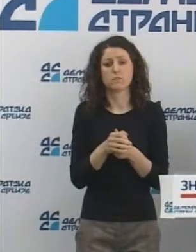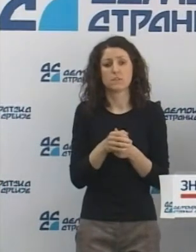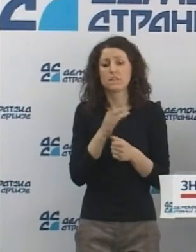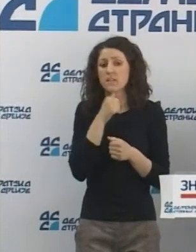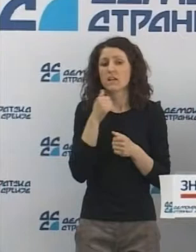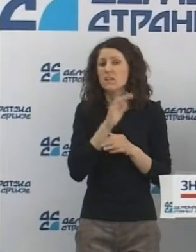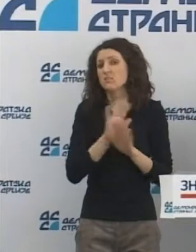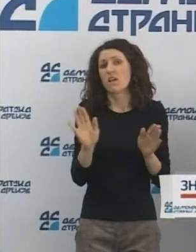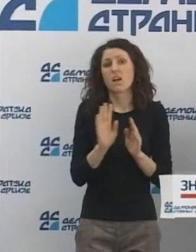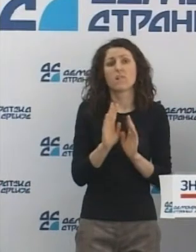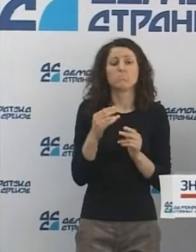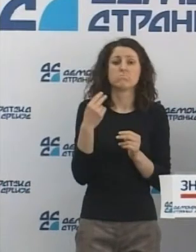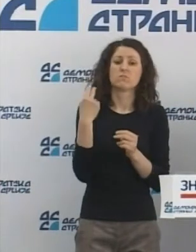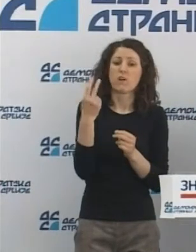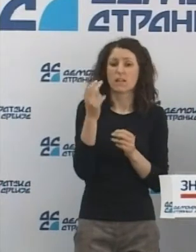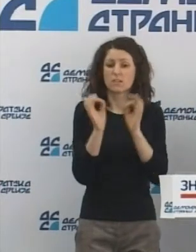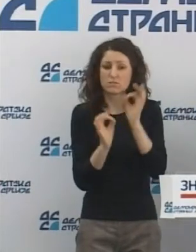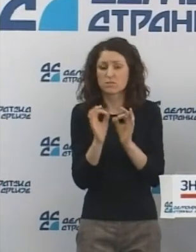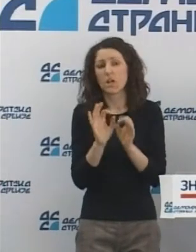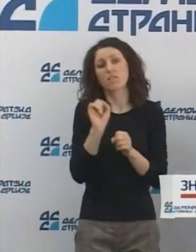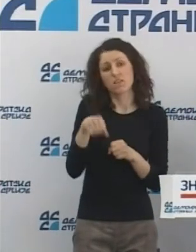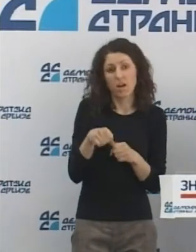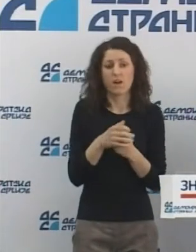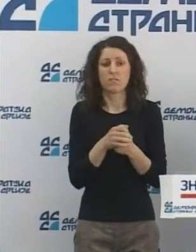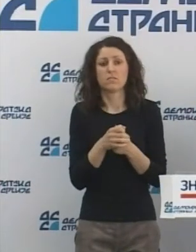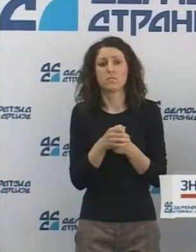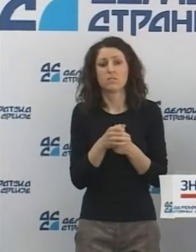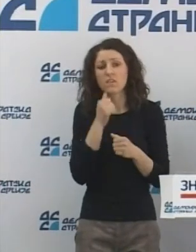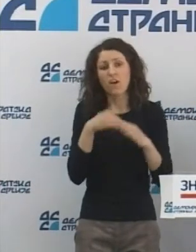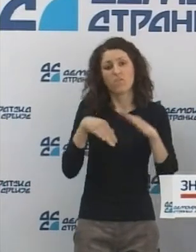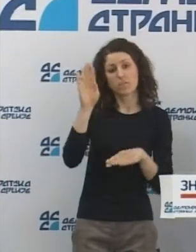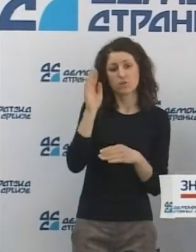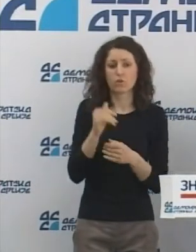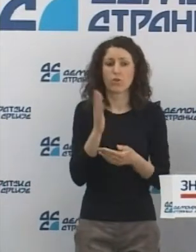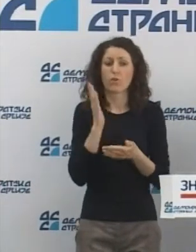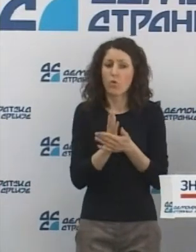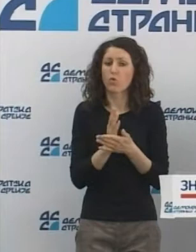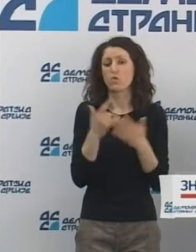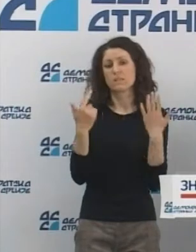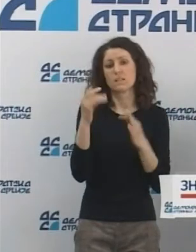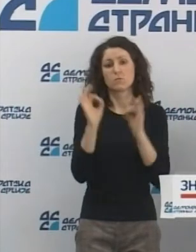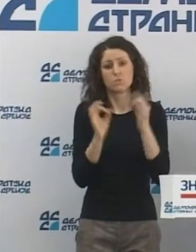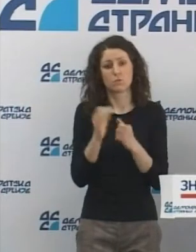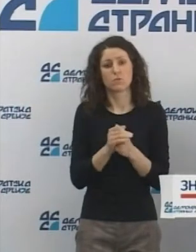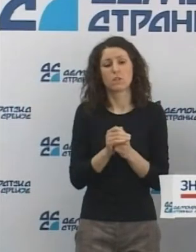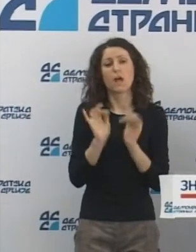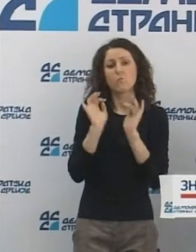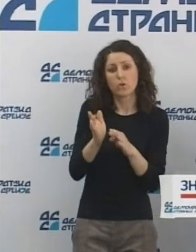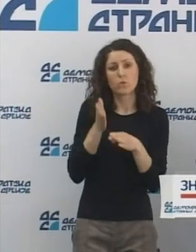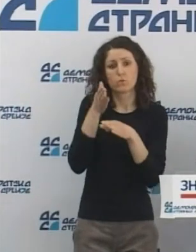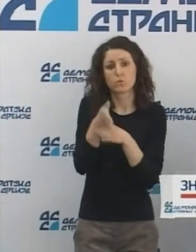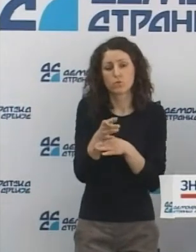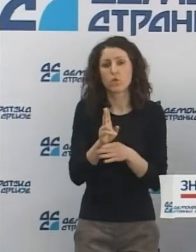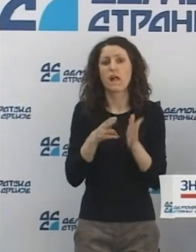da je svega 20% za, da je većina, gotovo 70% protiv ulaska u